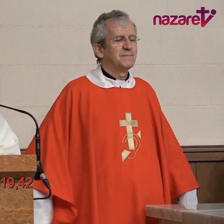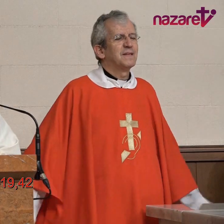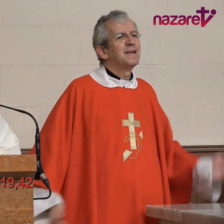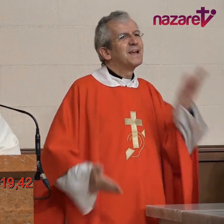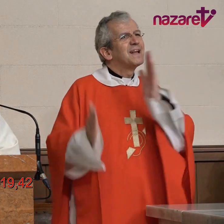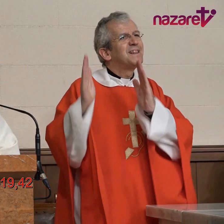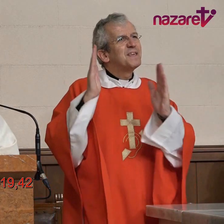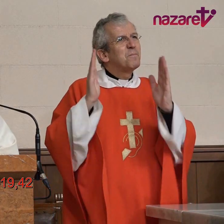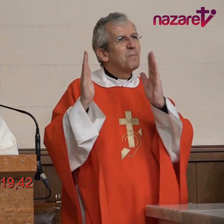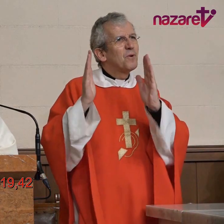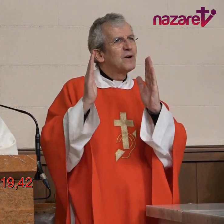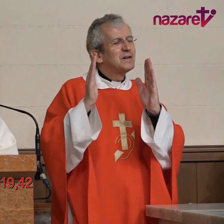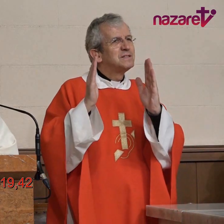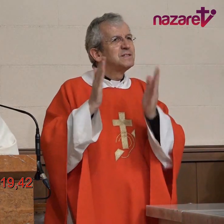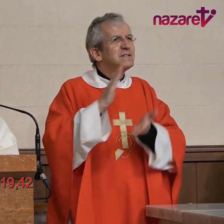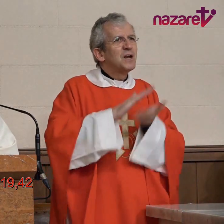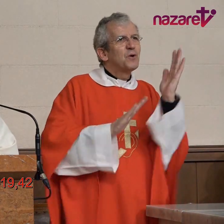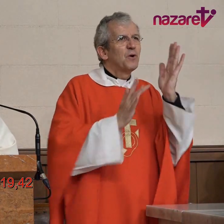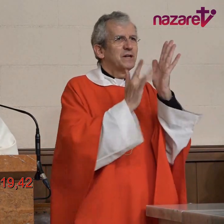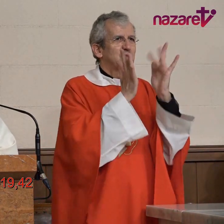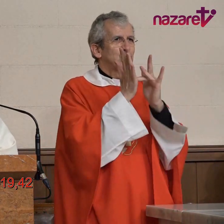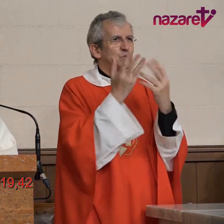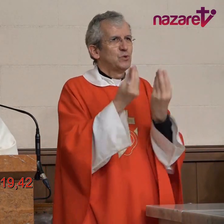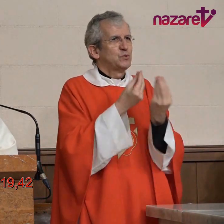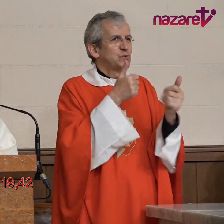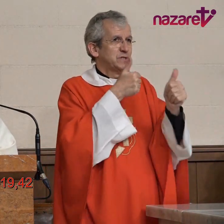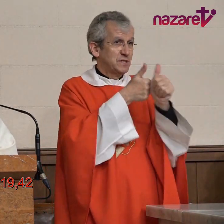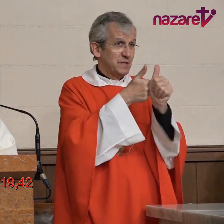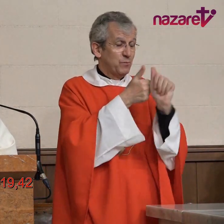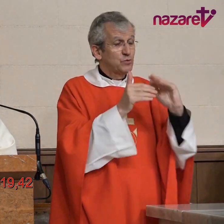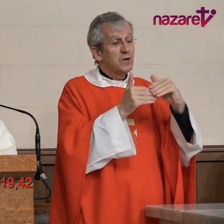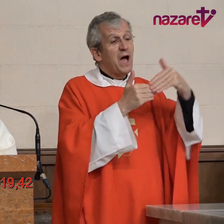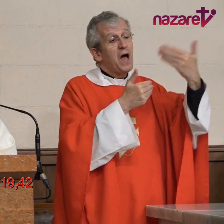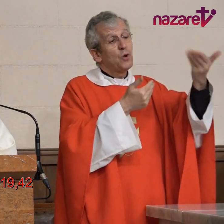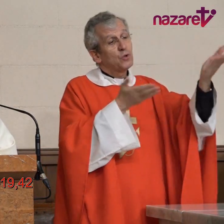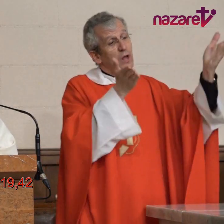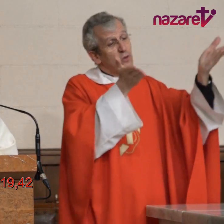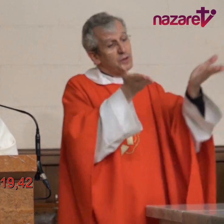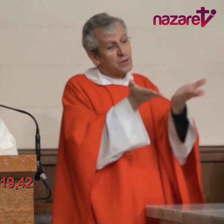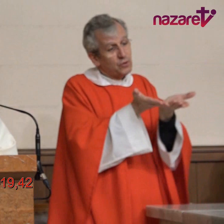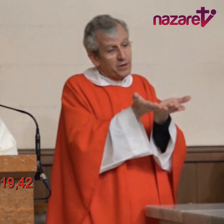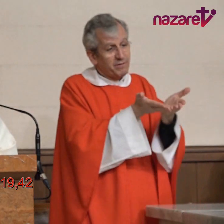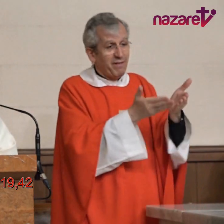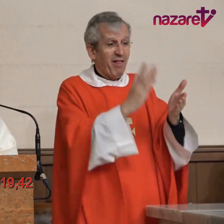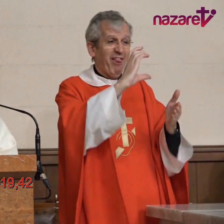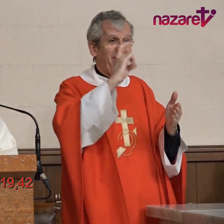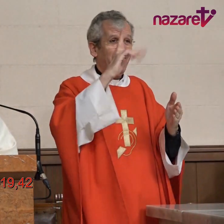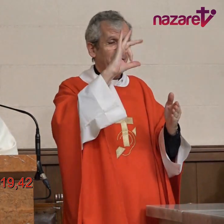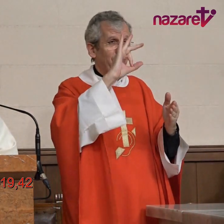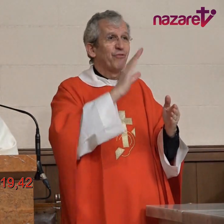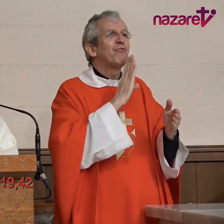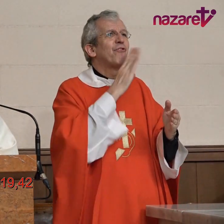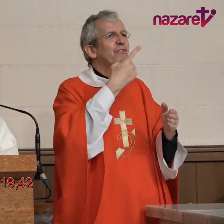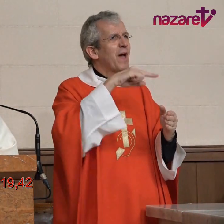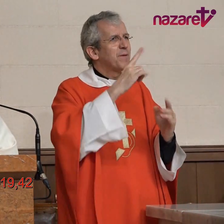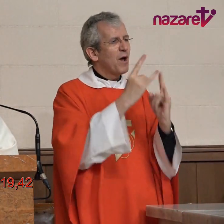En aquel tiempo salió Jesús con sus discípulos al otro lado del torrente Cedrón, donde había un huerto.